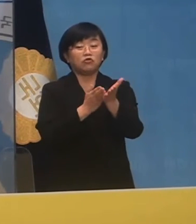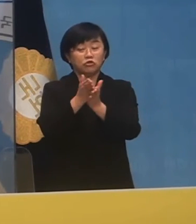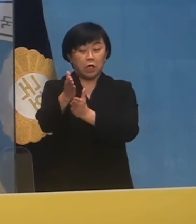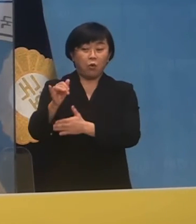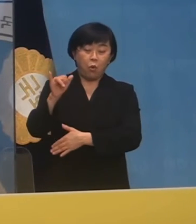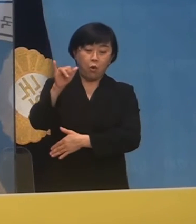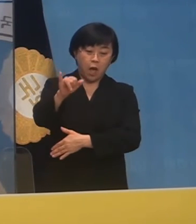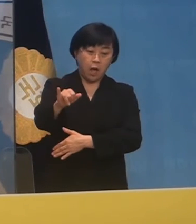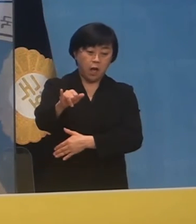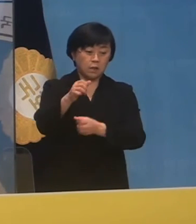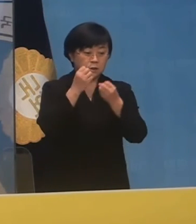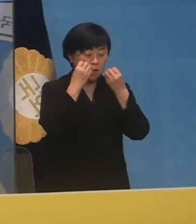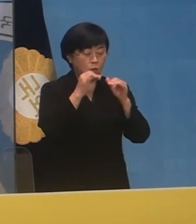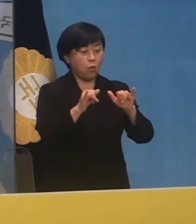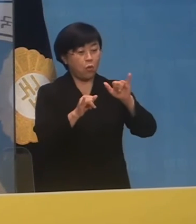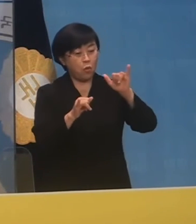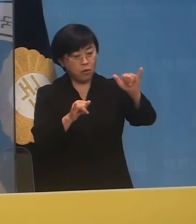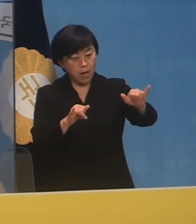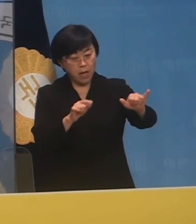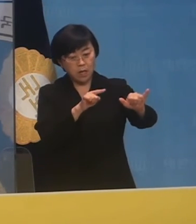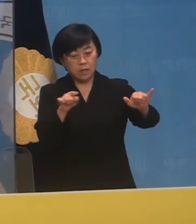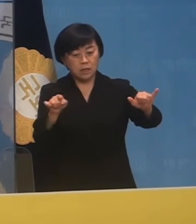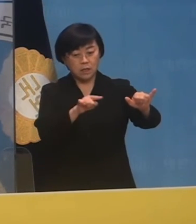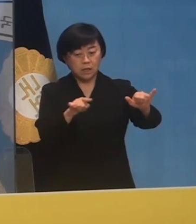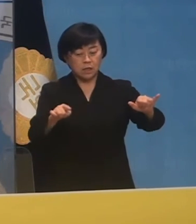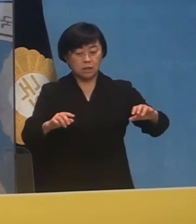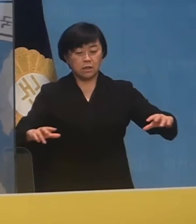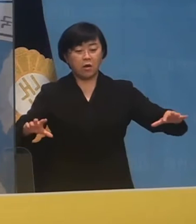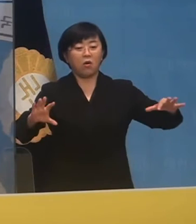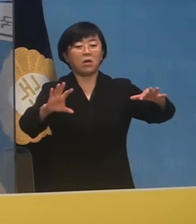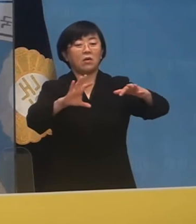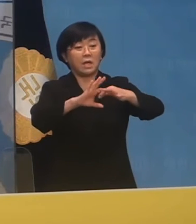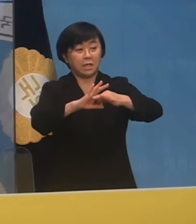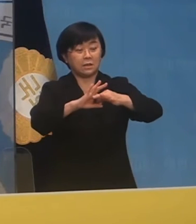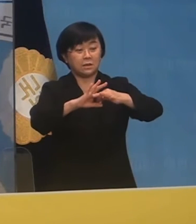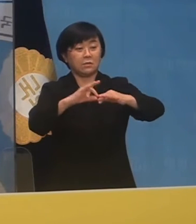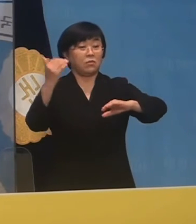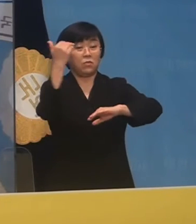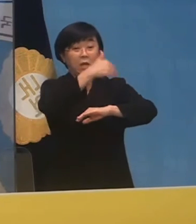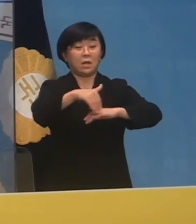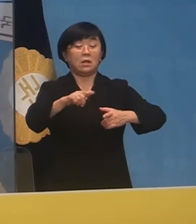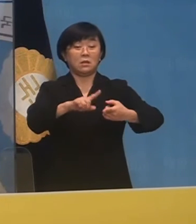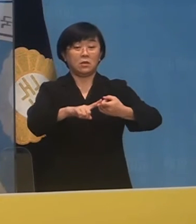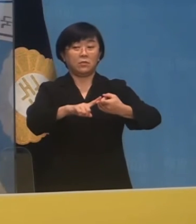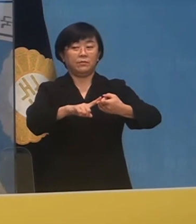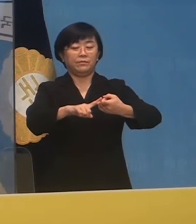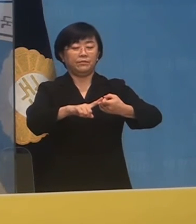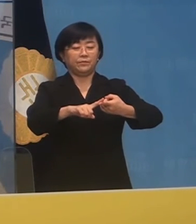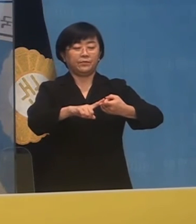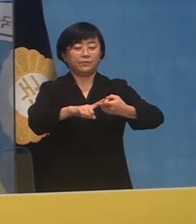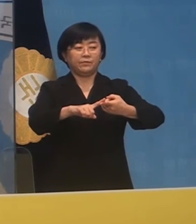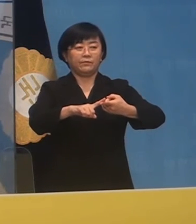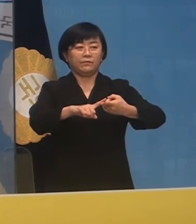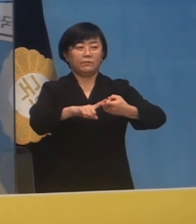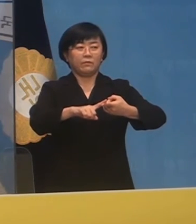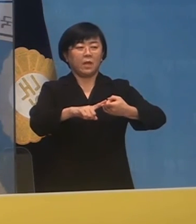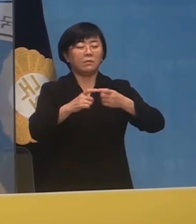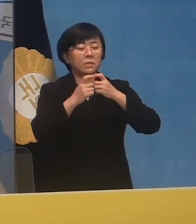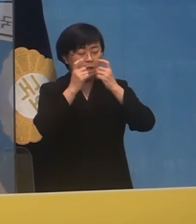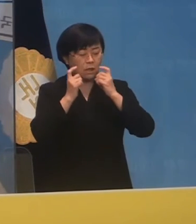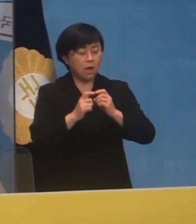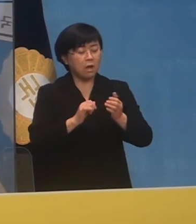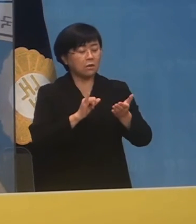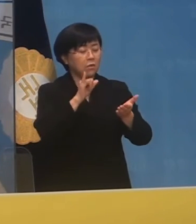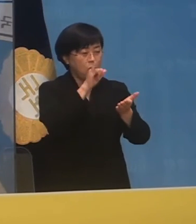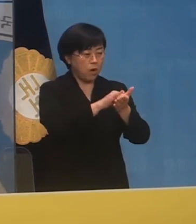군산공항과 신공항 활주로를 연결하는 유도로를 설치하는 계획 등은 독립적인 민간공항을